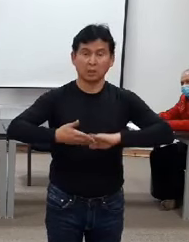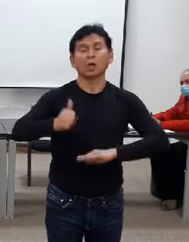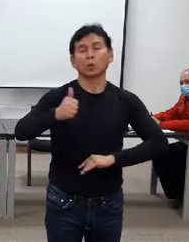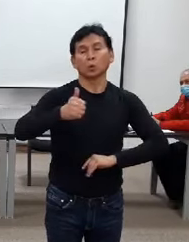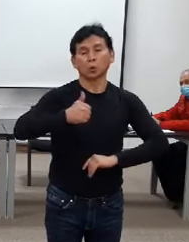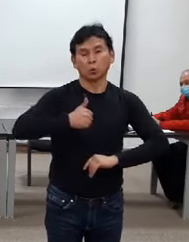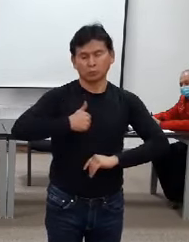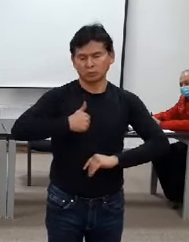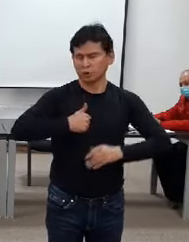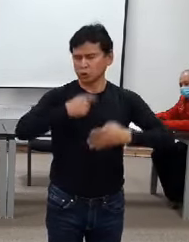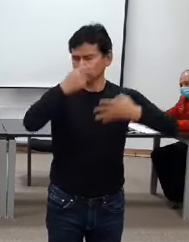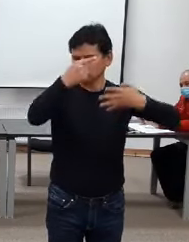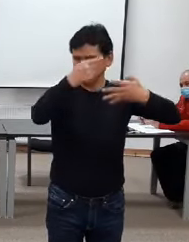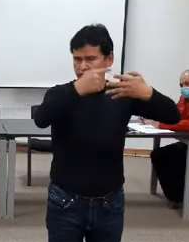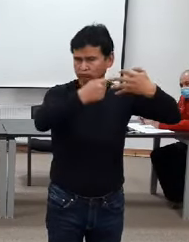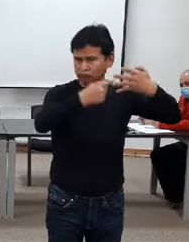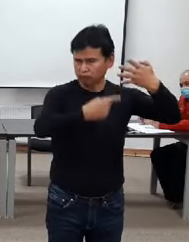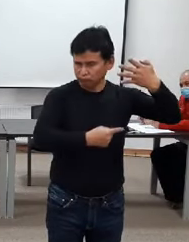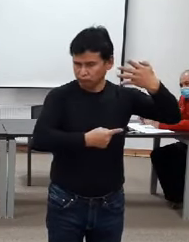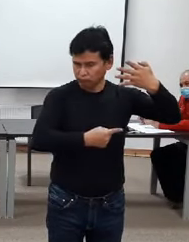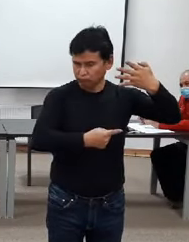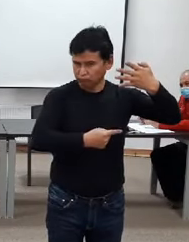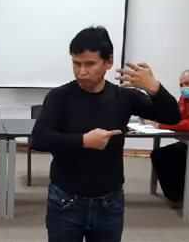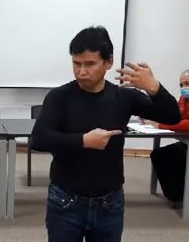cumplimiento de todas las medidas que se han